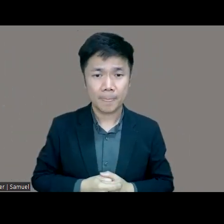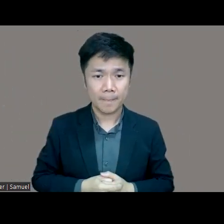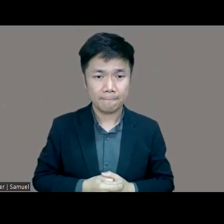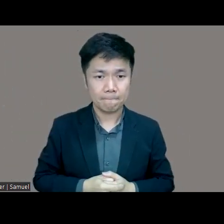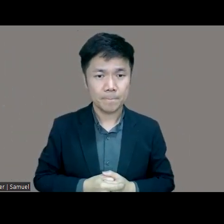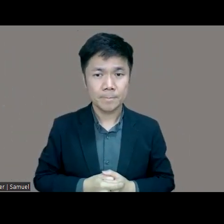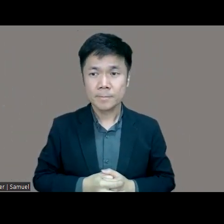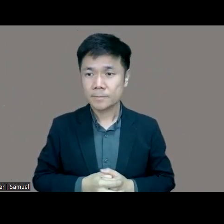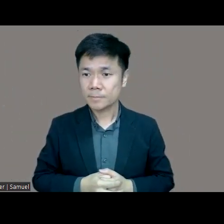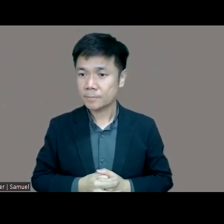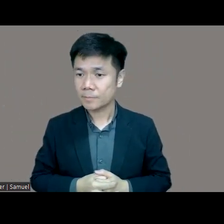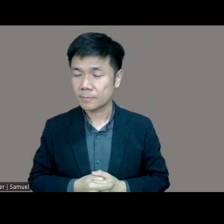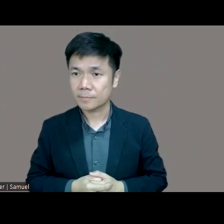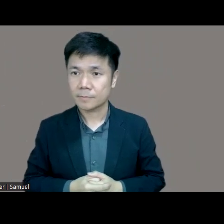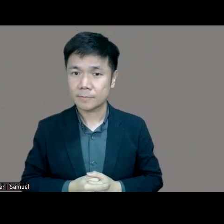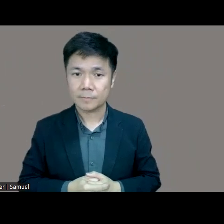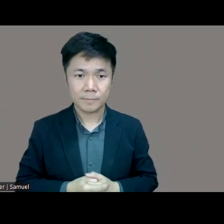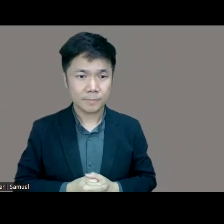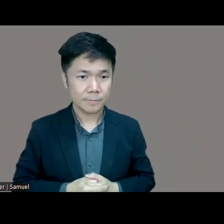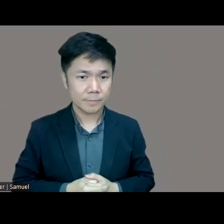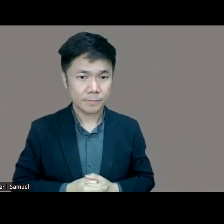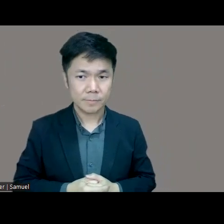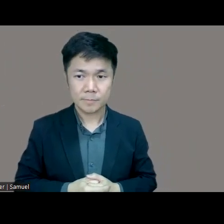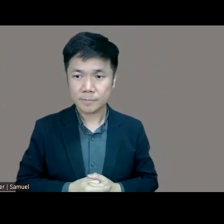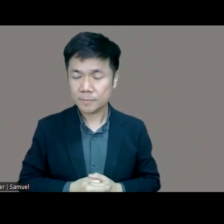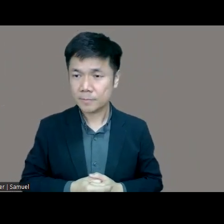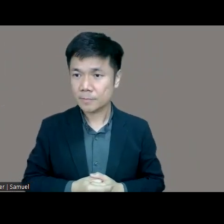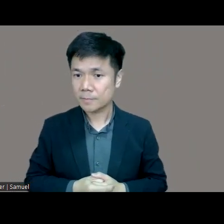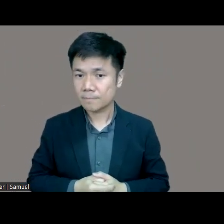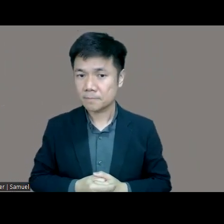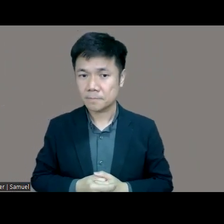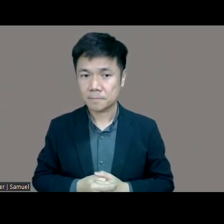serait intéressant à entendre. Merci.